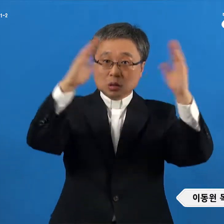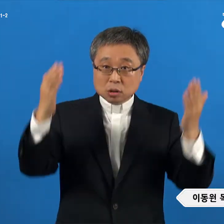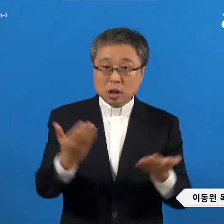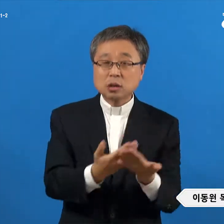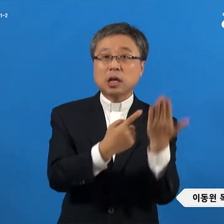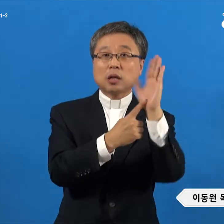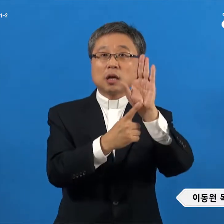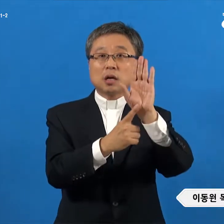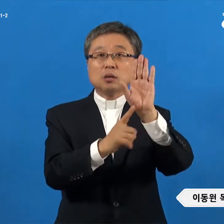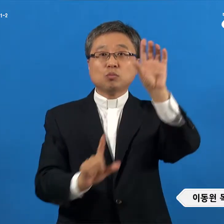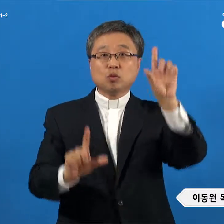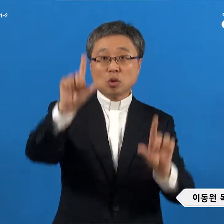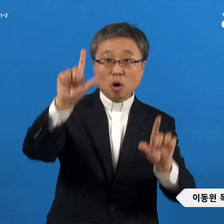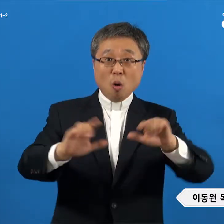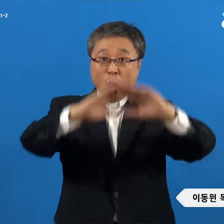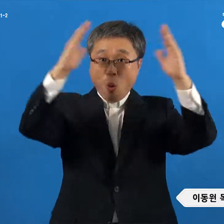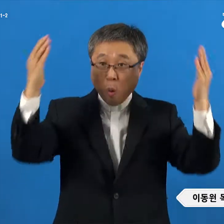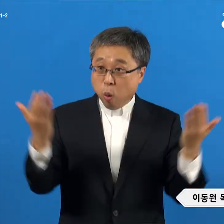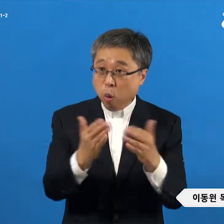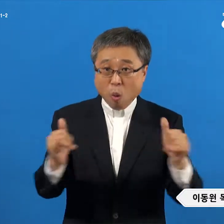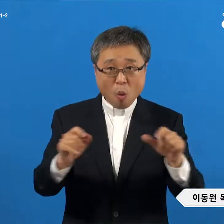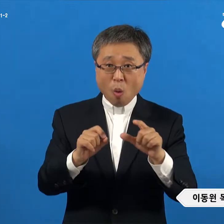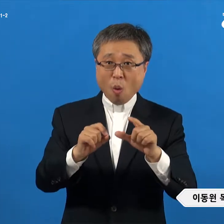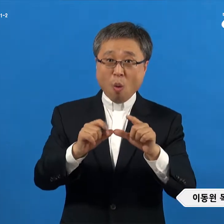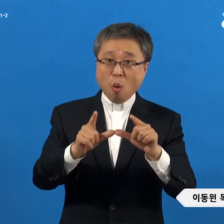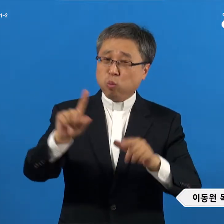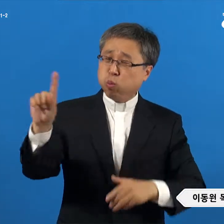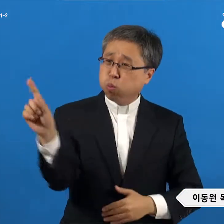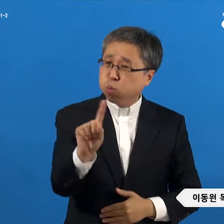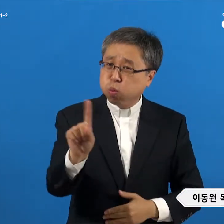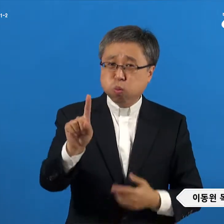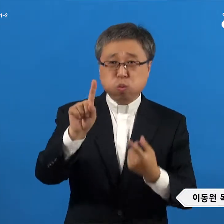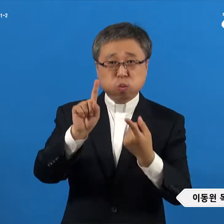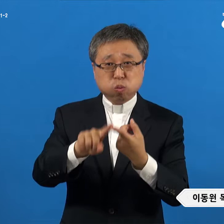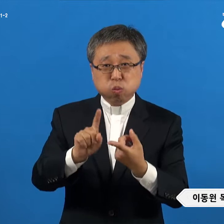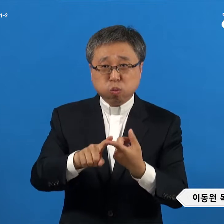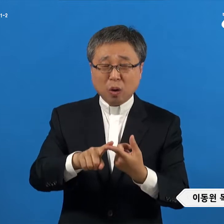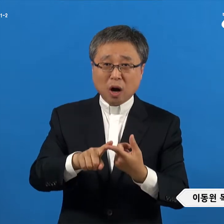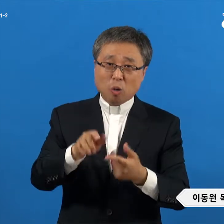그러니까 모든 사람들이 거의 대부분이 무엇인가 중독되어 살고 있다는 것입니다.